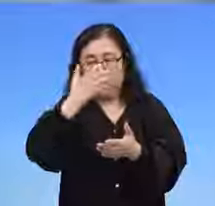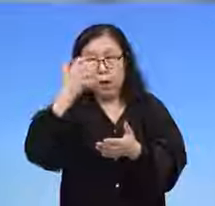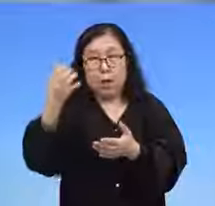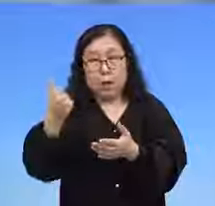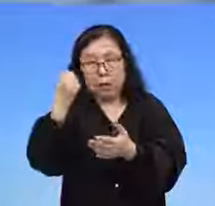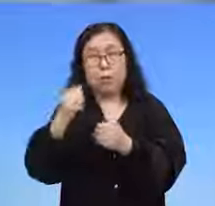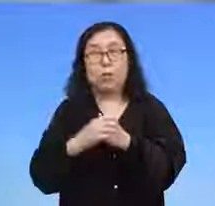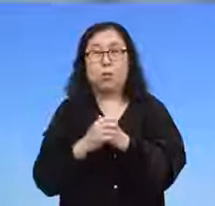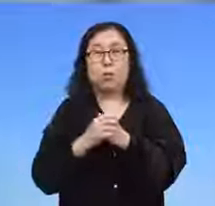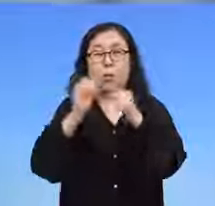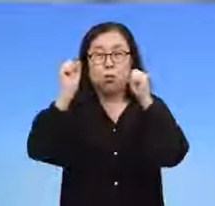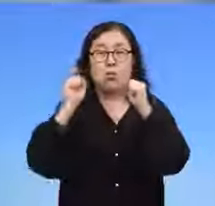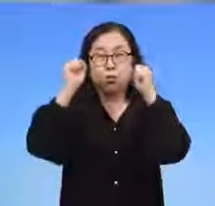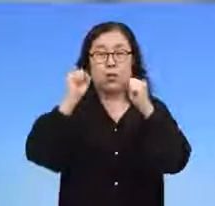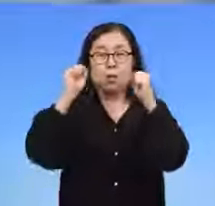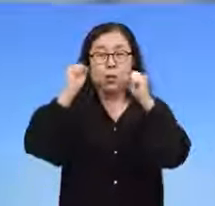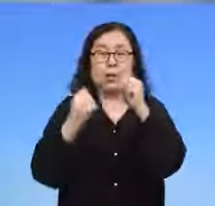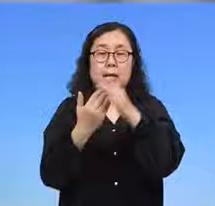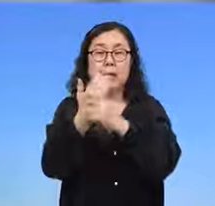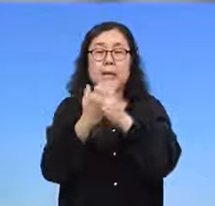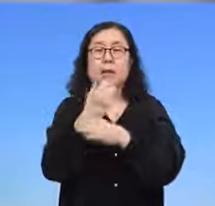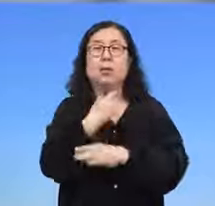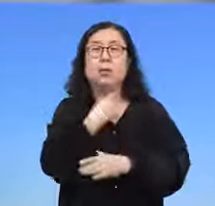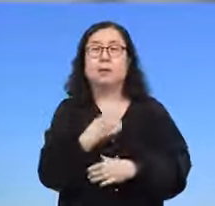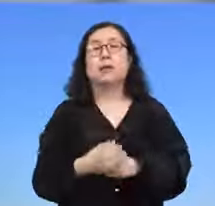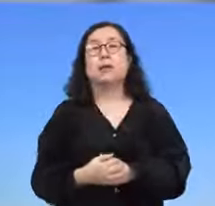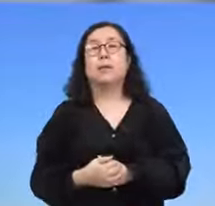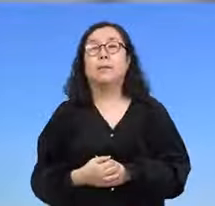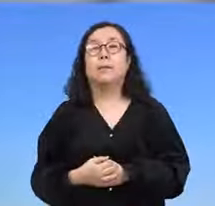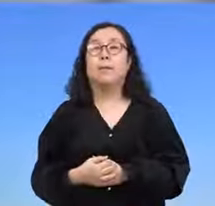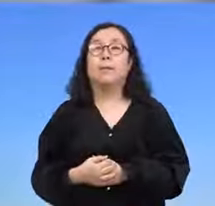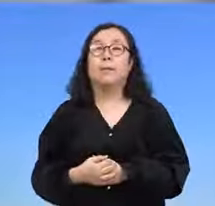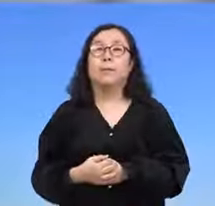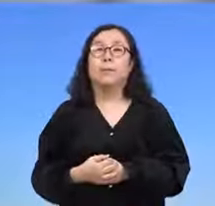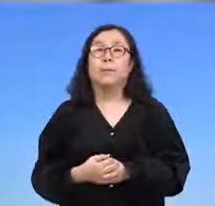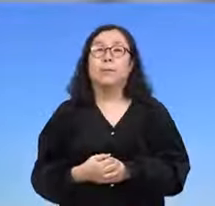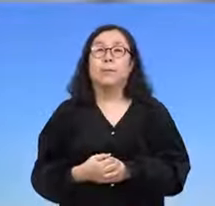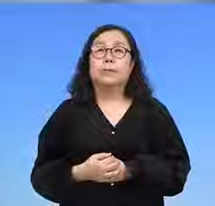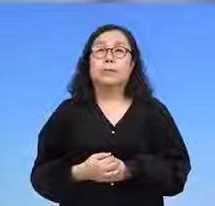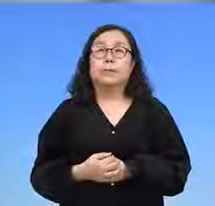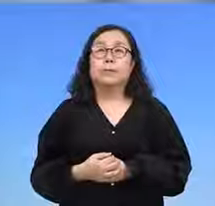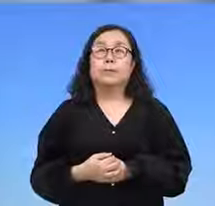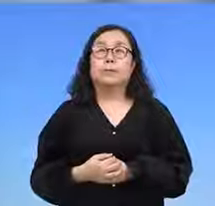무브먼트가, 운동이 일어나게 되기를 저는 바랍니다.